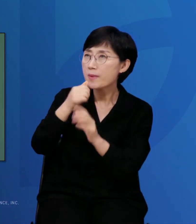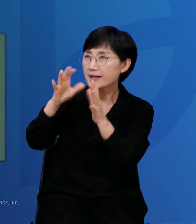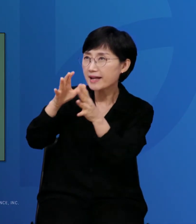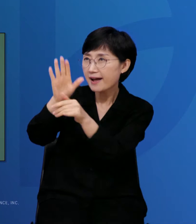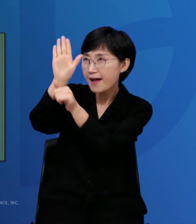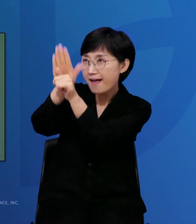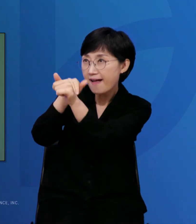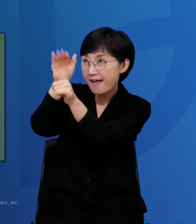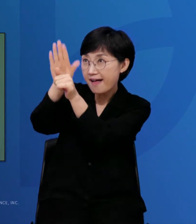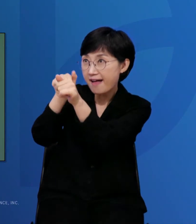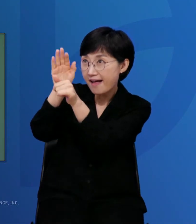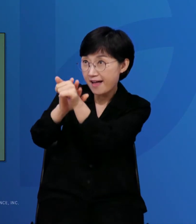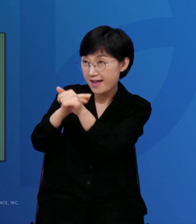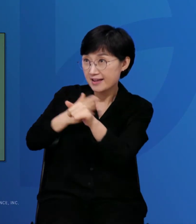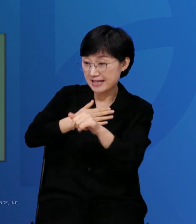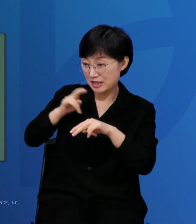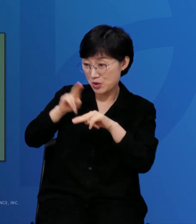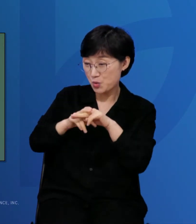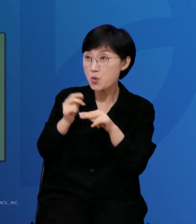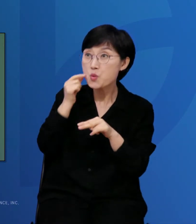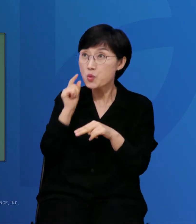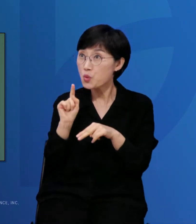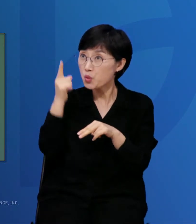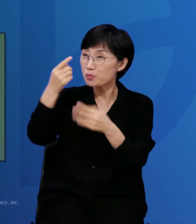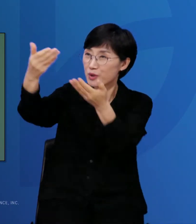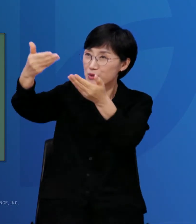왕권을 누리고 있는 상황입니다.